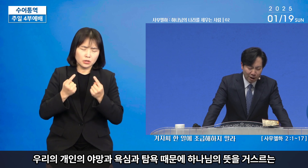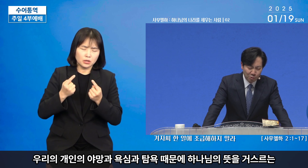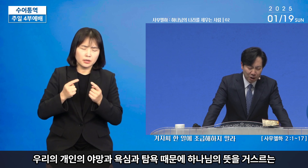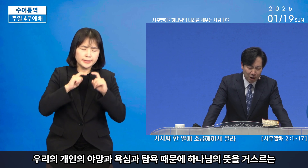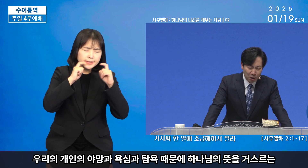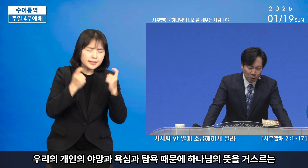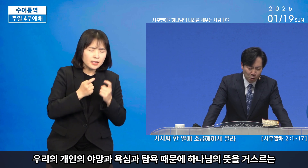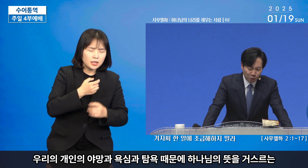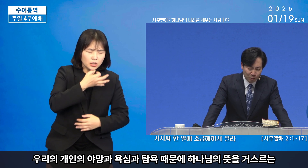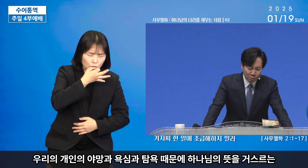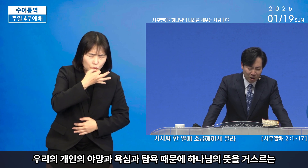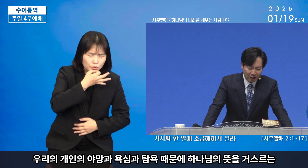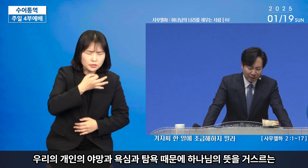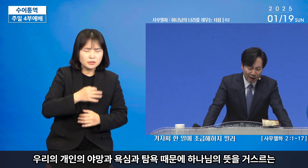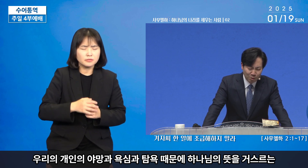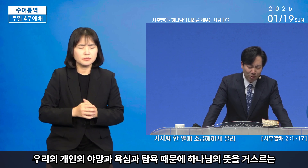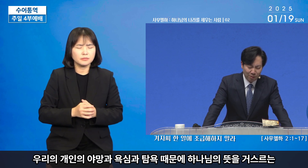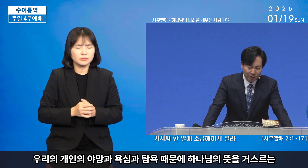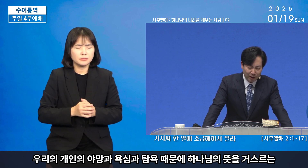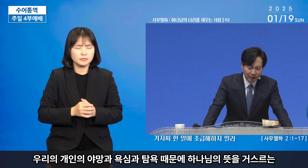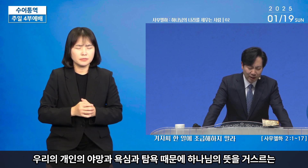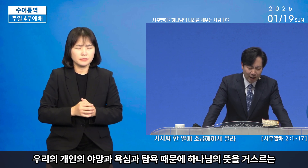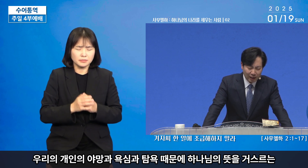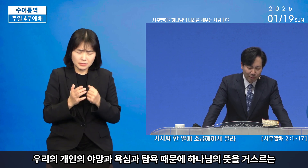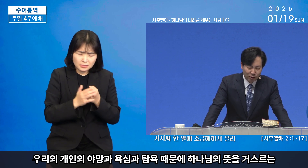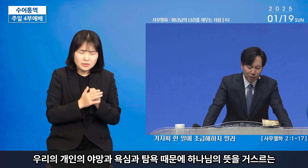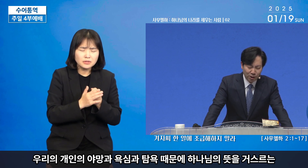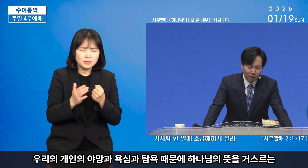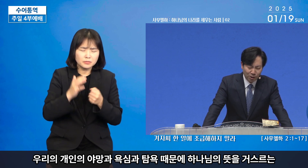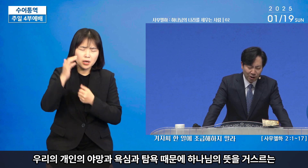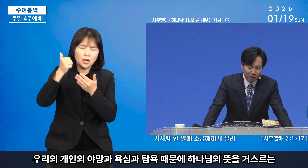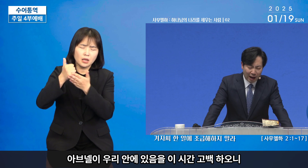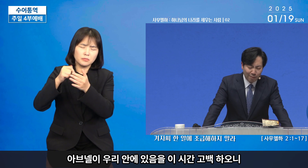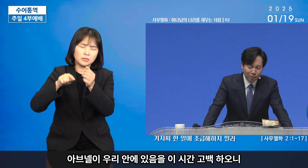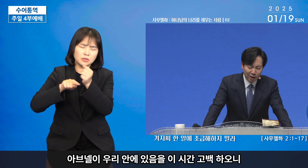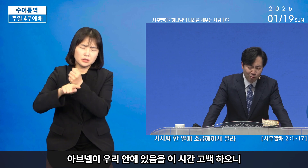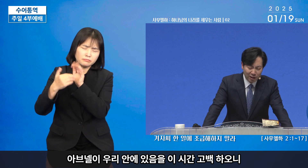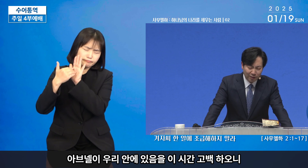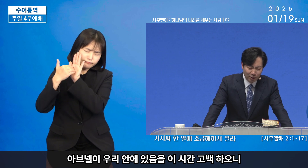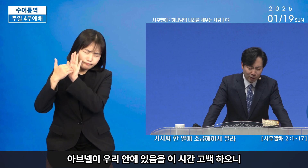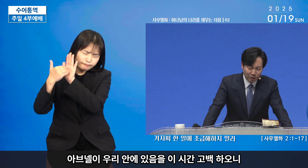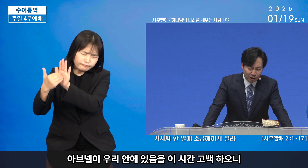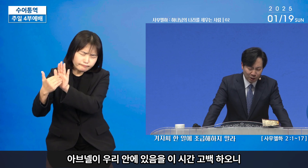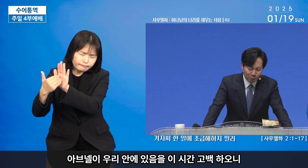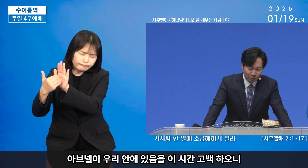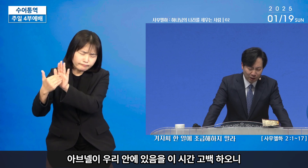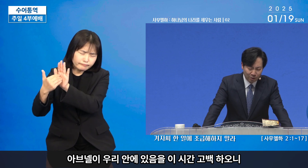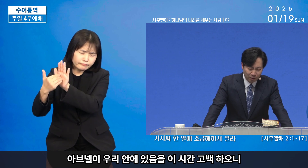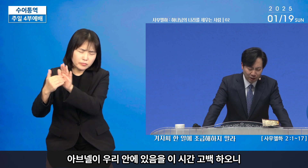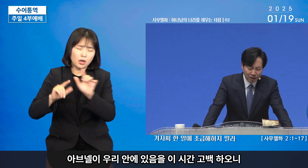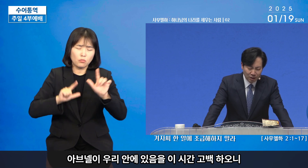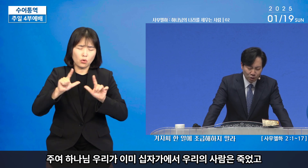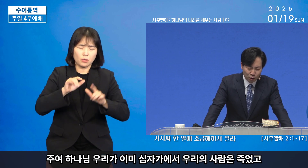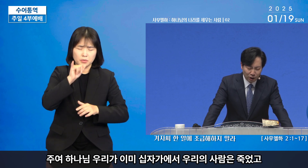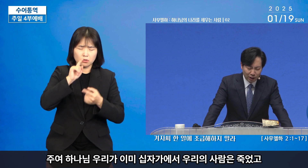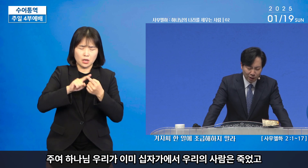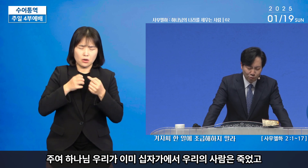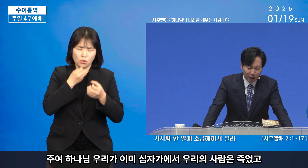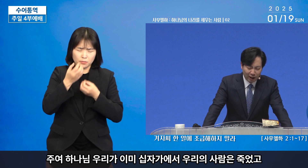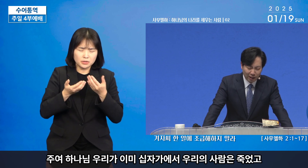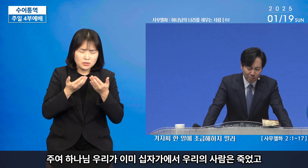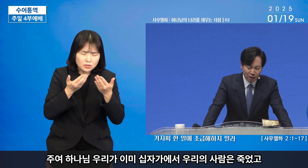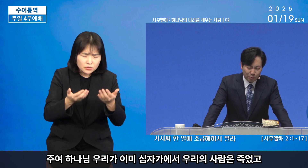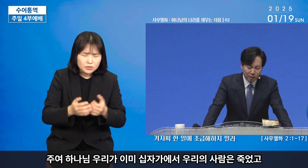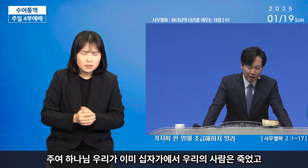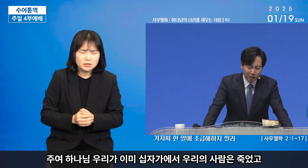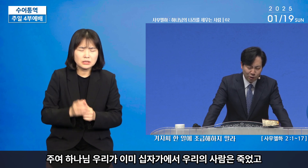개인의 야망과 욕심과 탐욕 때문에 하나님의 뜻을 거스리는 아브넬이 우리 안에 있음을 이 시간 고백하오니, 주여 하나님,